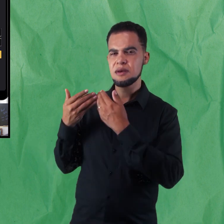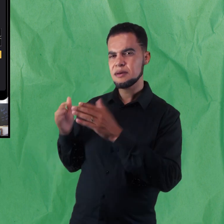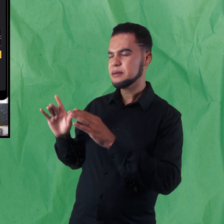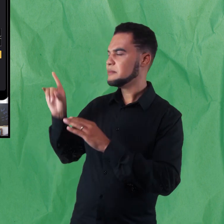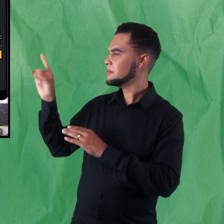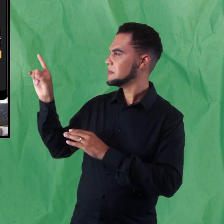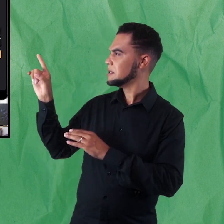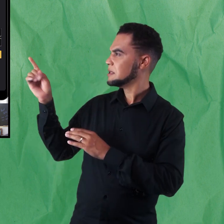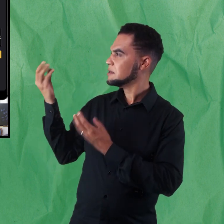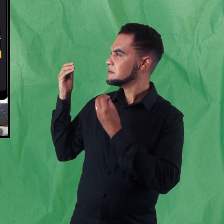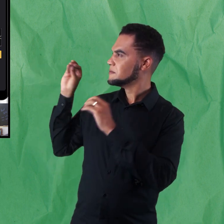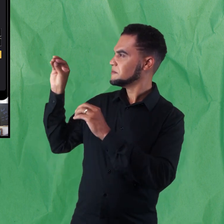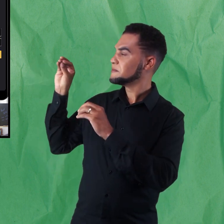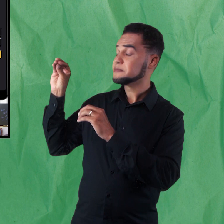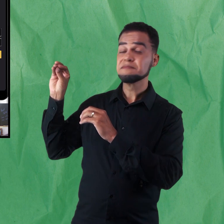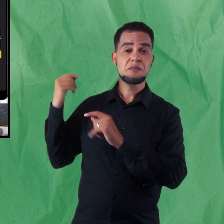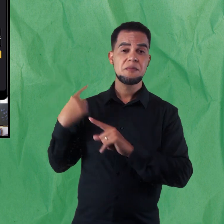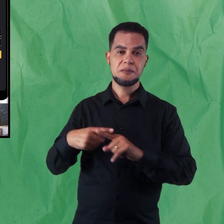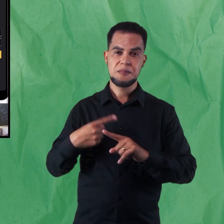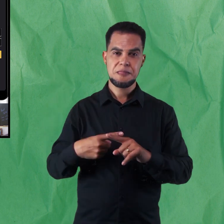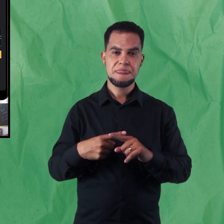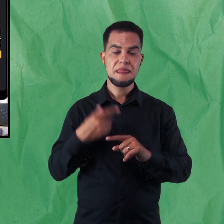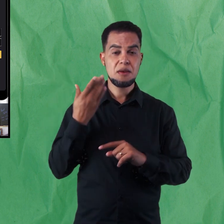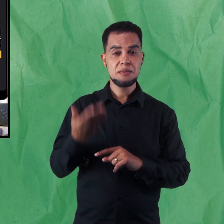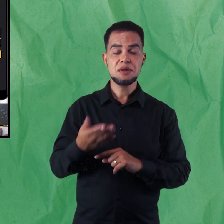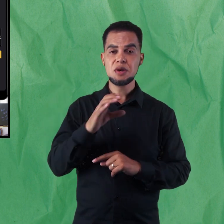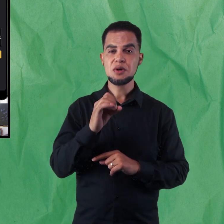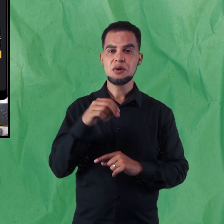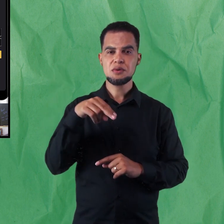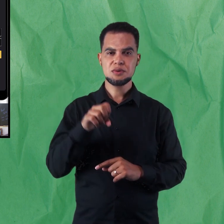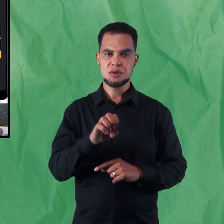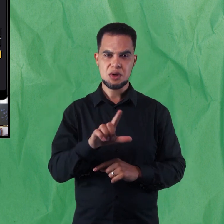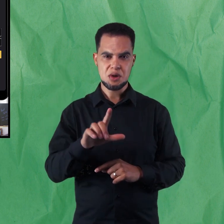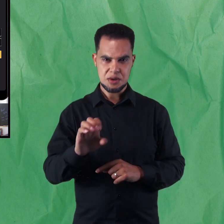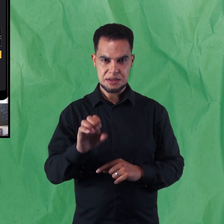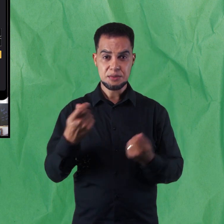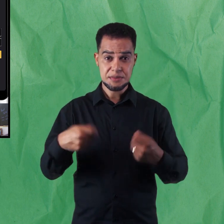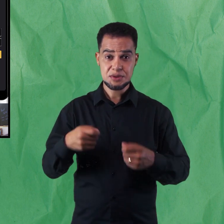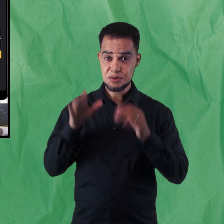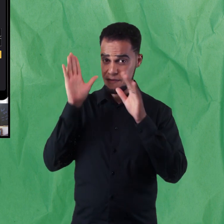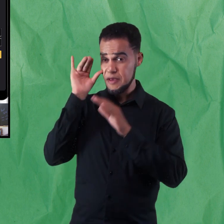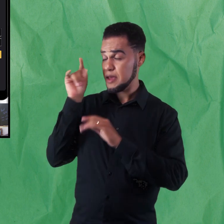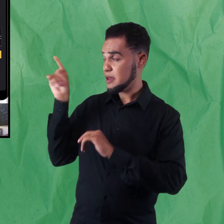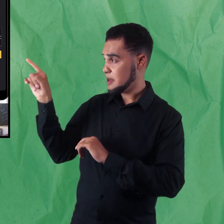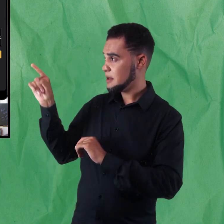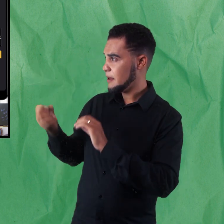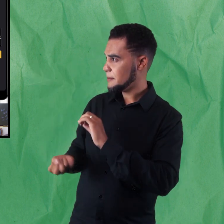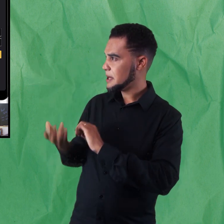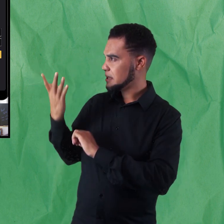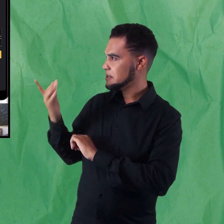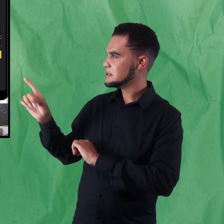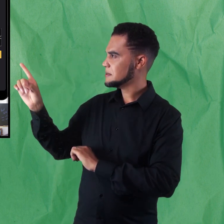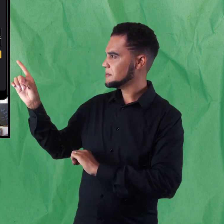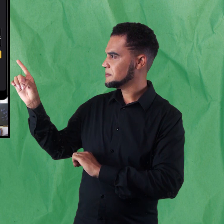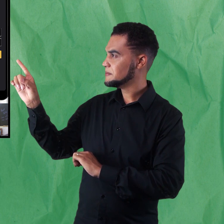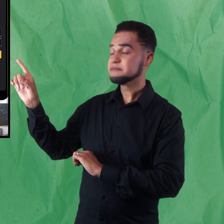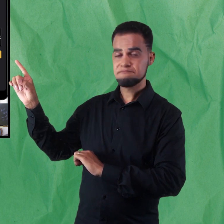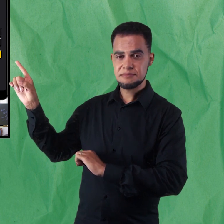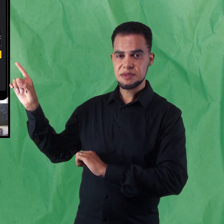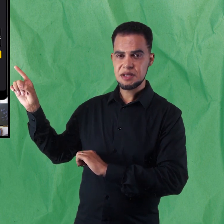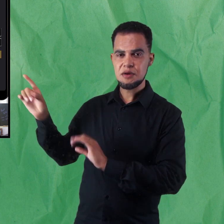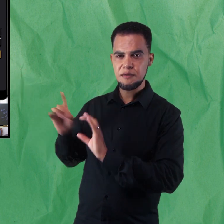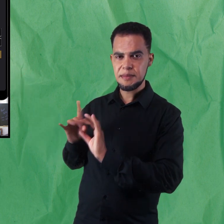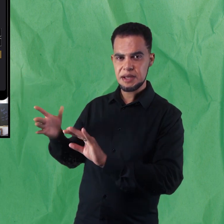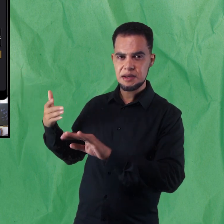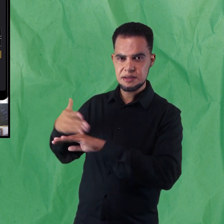abrir aqui o meu terminal, porque eu pedi um console, né? Então eu preciso ver esse console. Esse console vai aparecer aqui. E eu vou